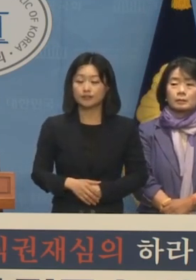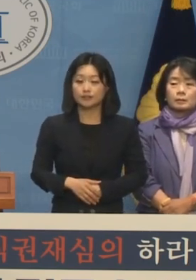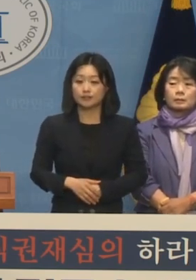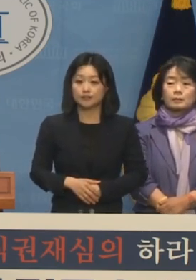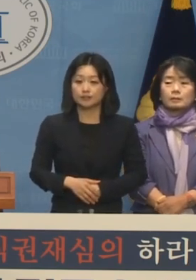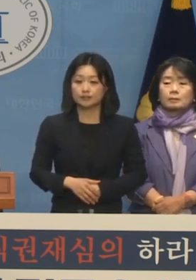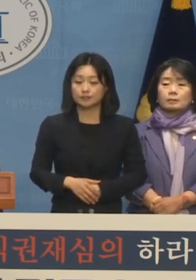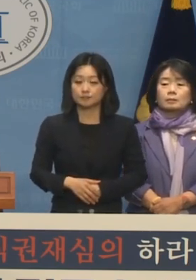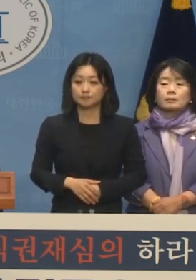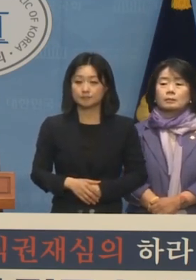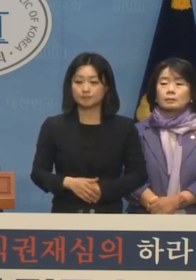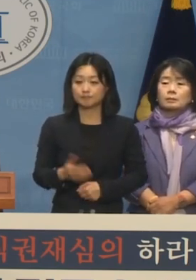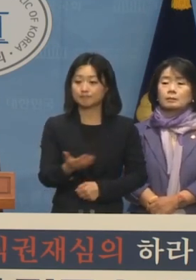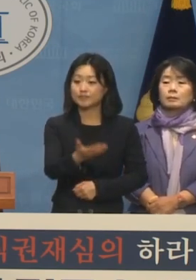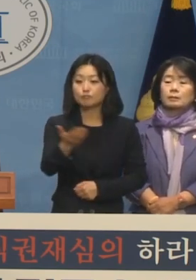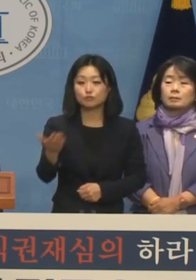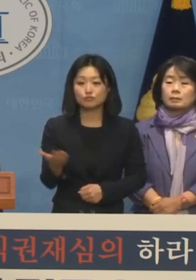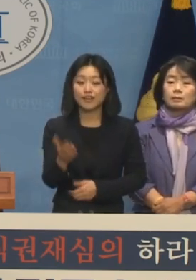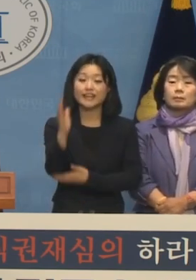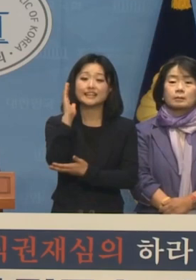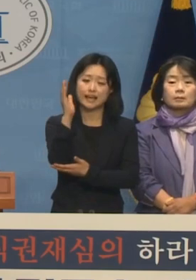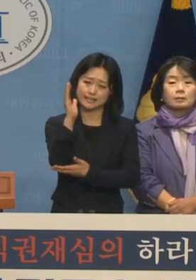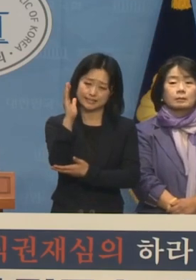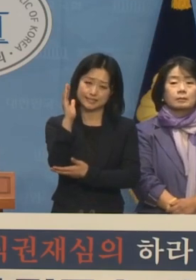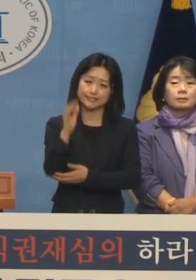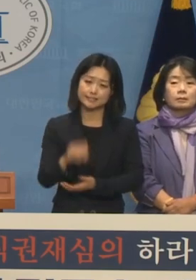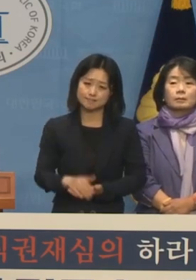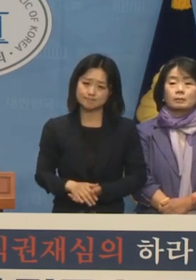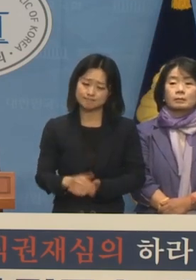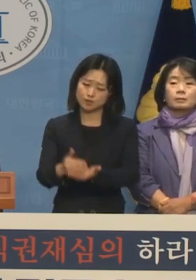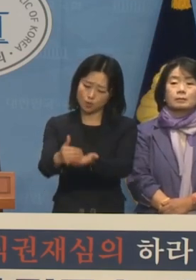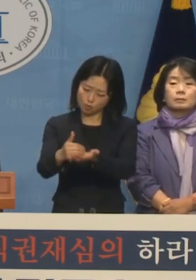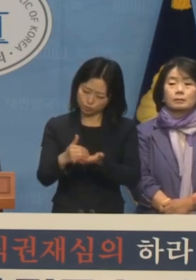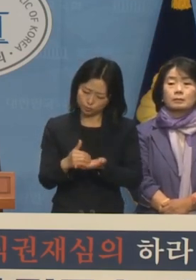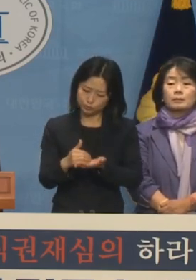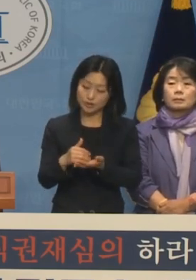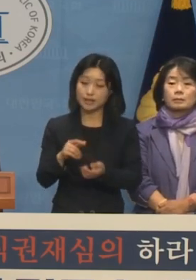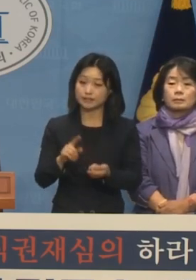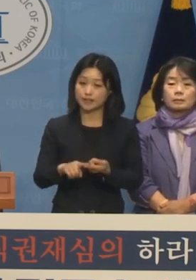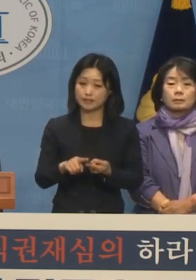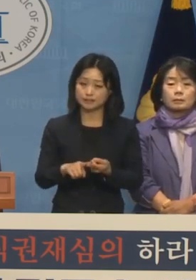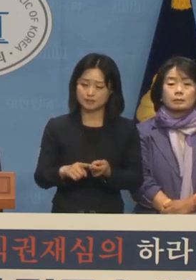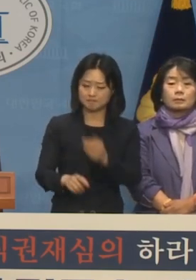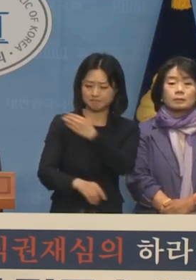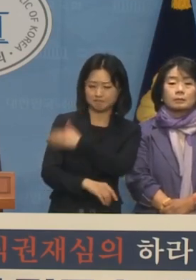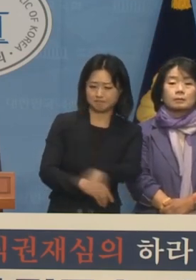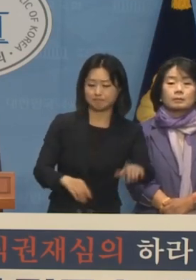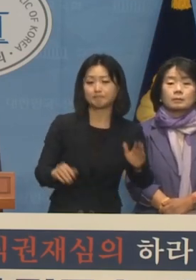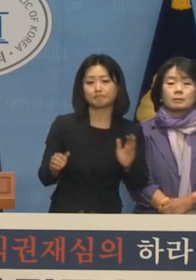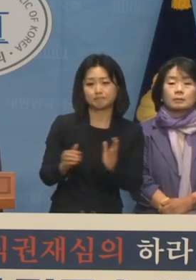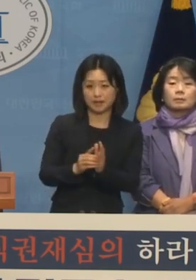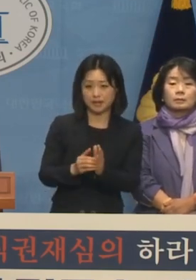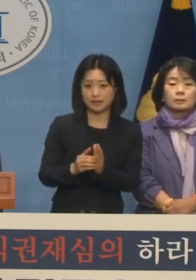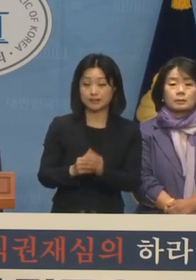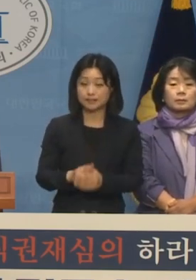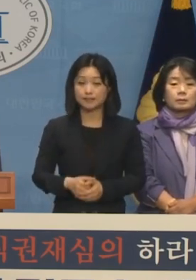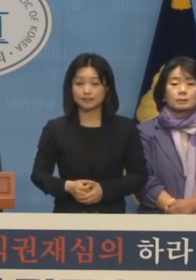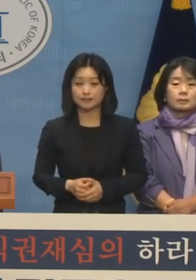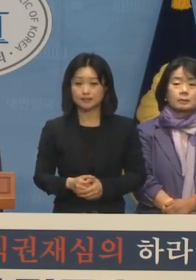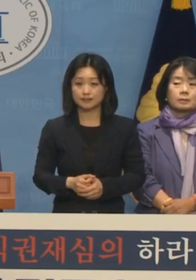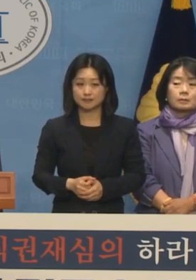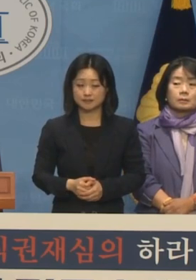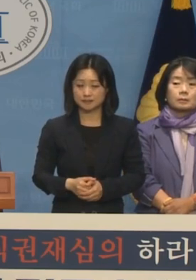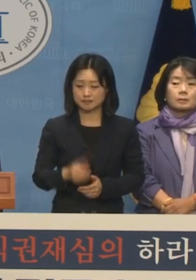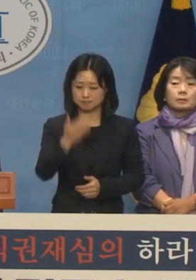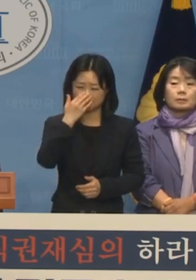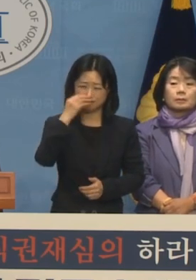국회에서는 여전히 이분들에 대한 이분들에 대한 요구가 제대로 반영되지 않고 여전히 작은